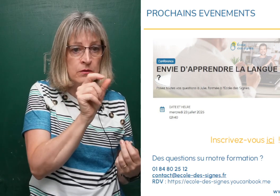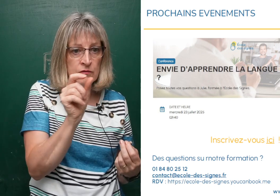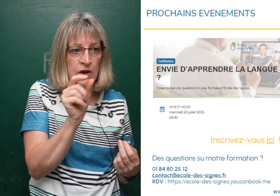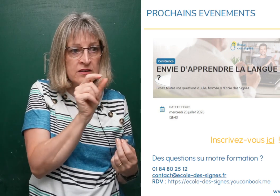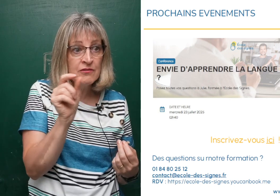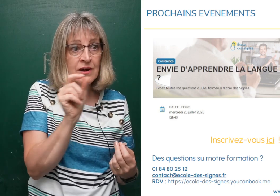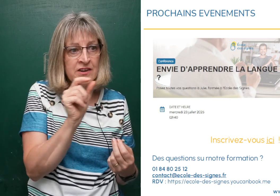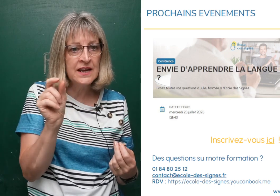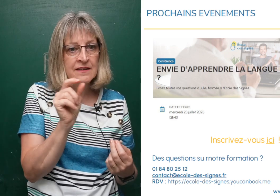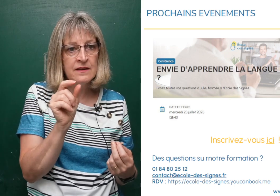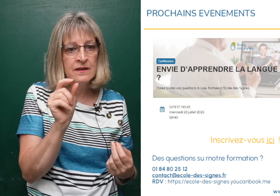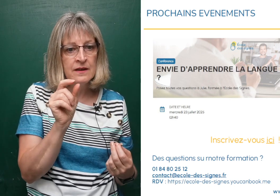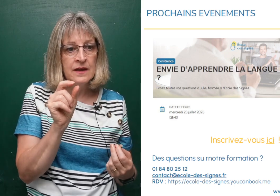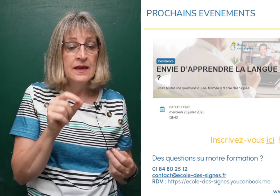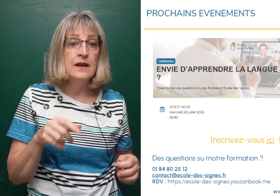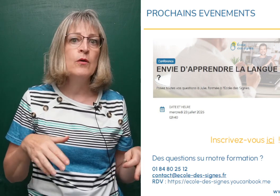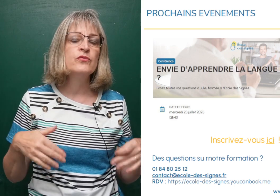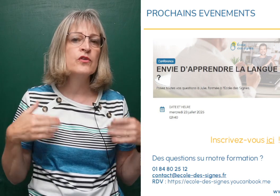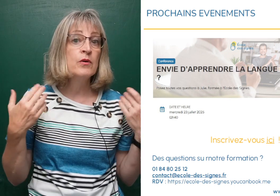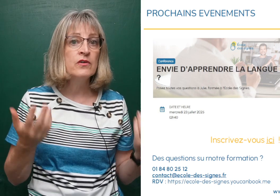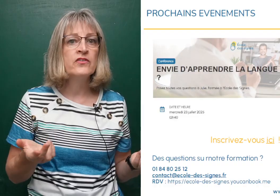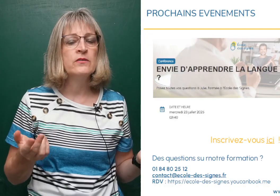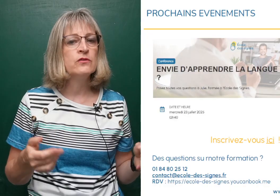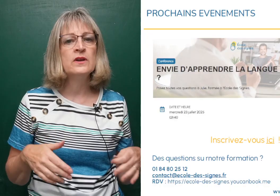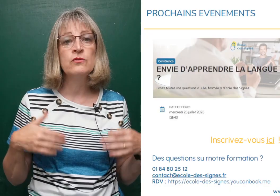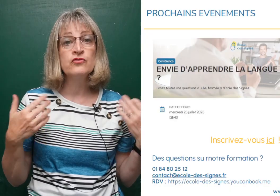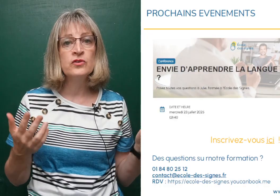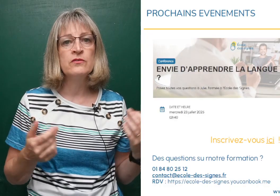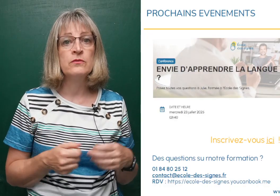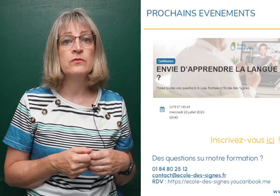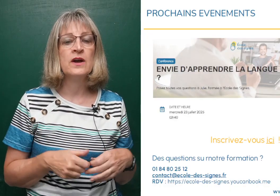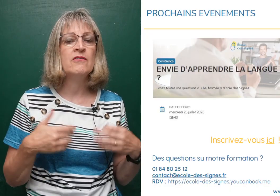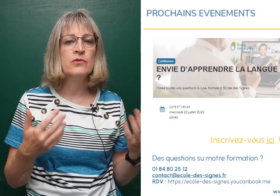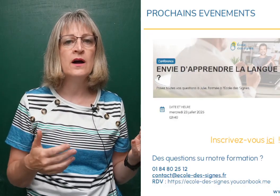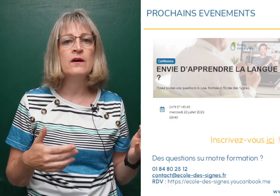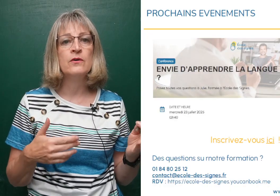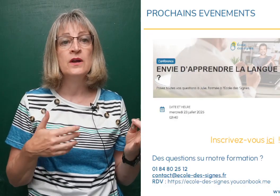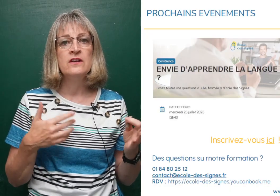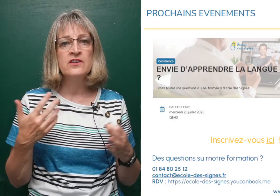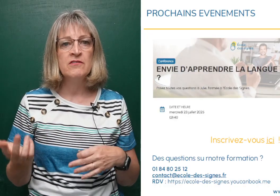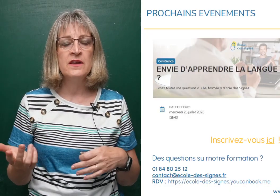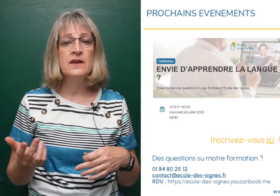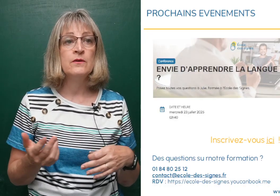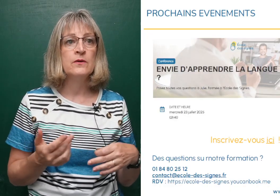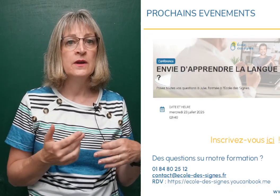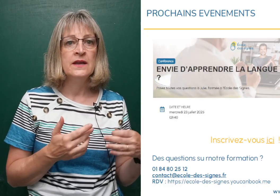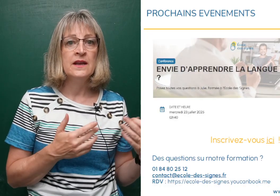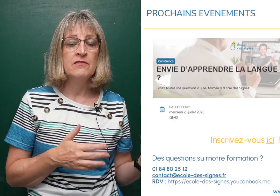voir à chaque fois chaque lettre. Et alors en plus, comme en français, on a toutes les conjugaisons, donc avoir, j'avais, il avait,